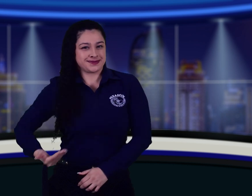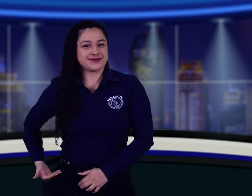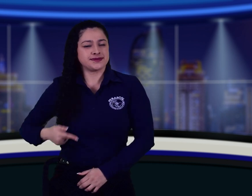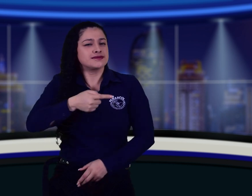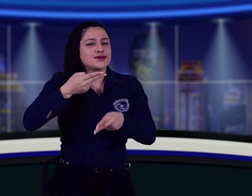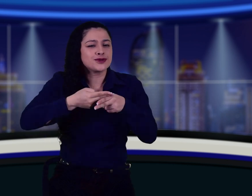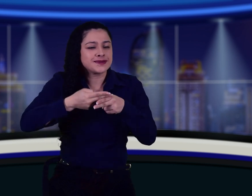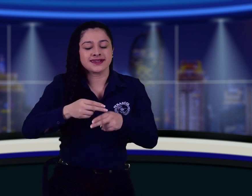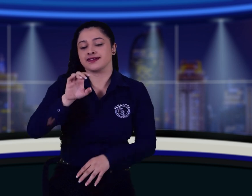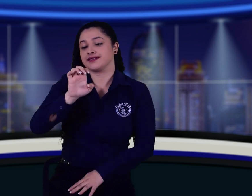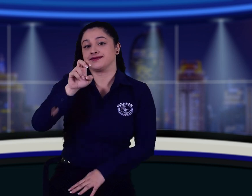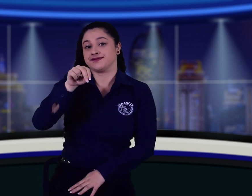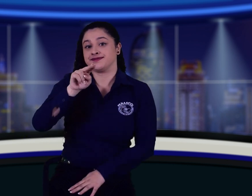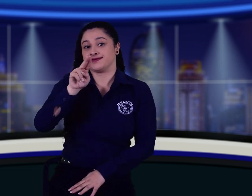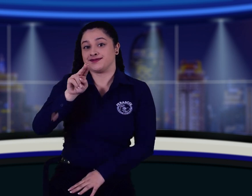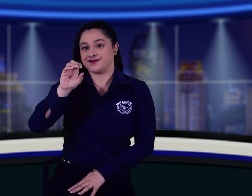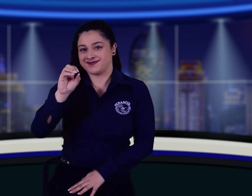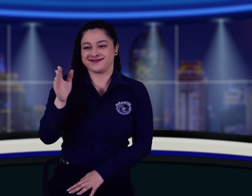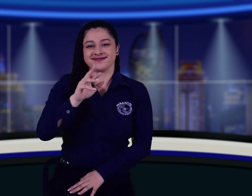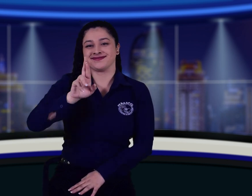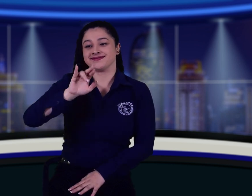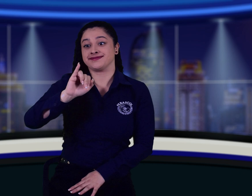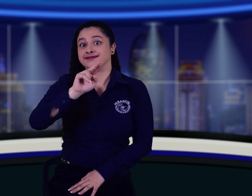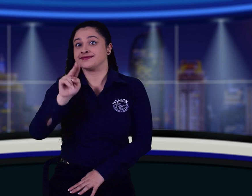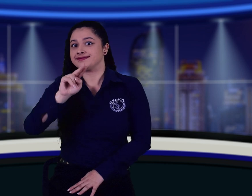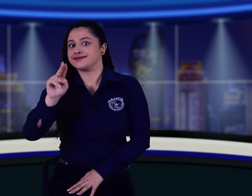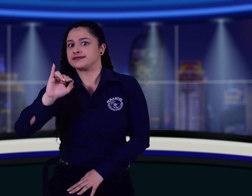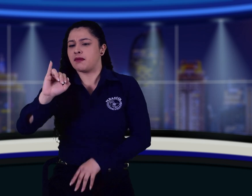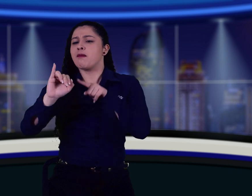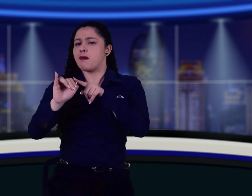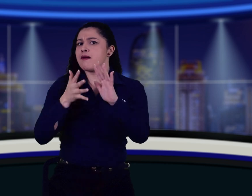de las declaraciones del presidente de la confederación Argentina de sordos en